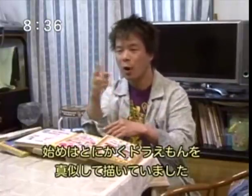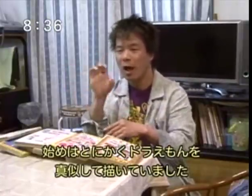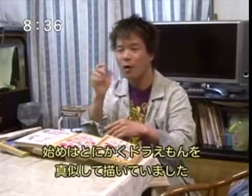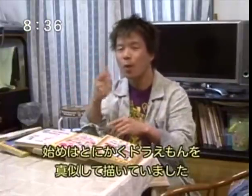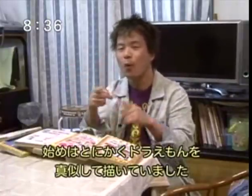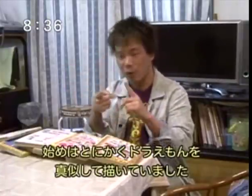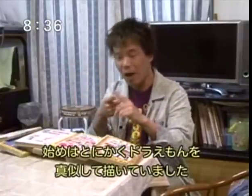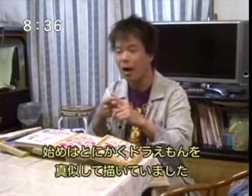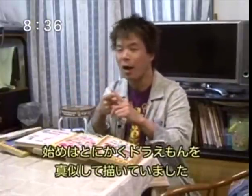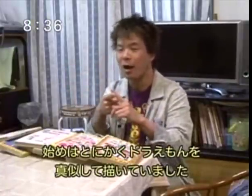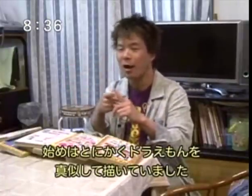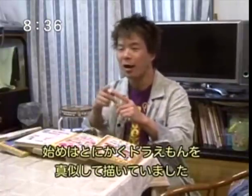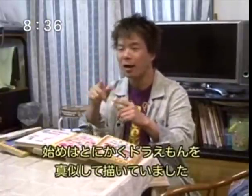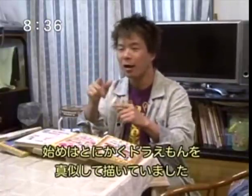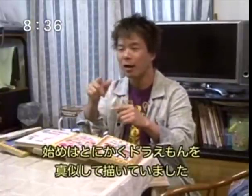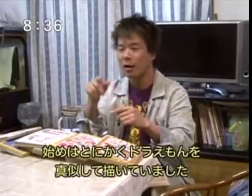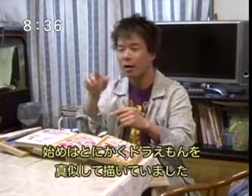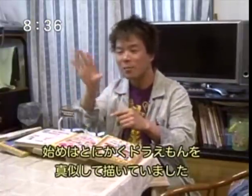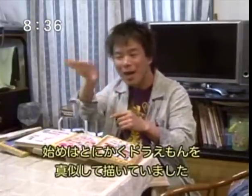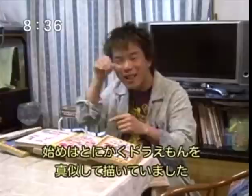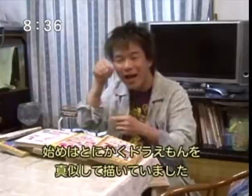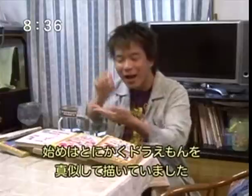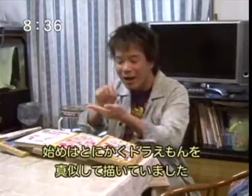はじめはとにかくドラえもんを真似して描いていました。